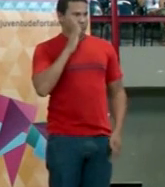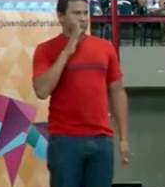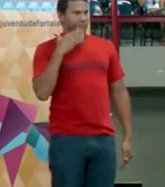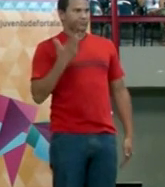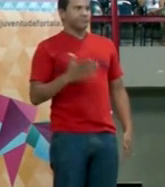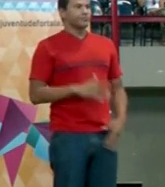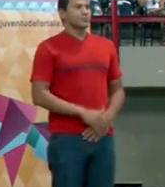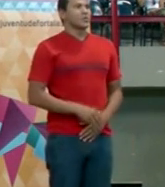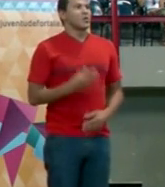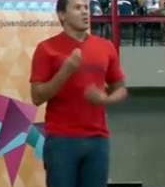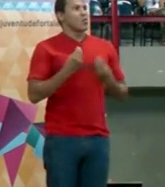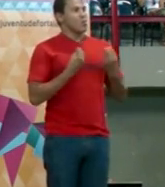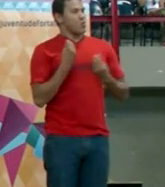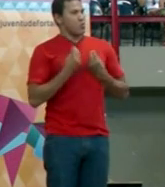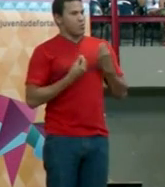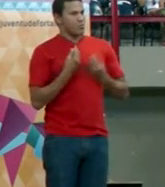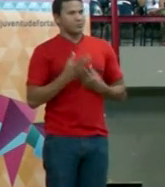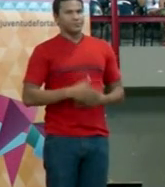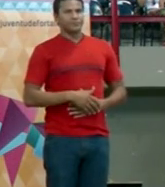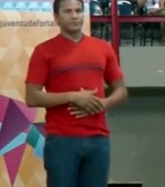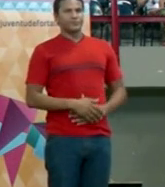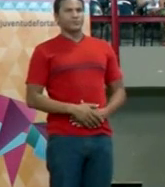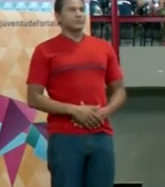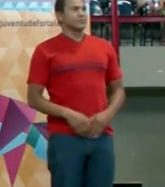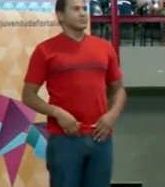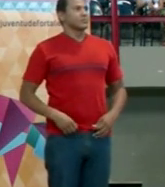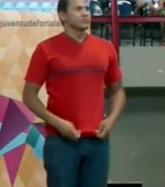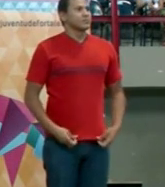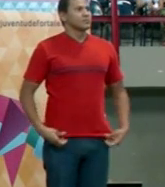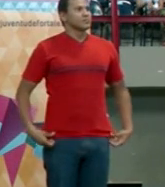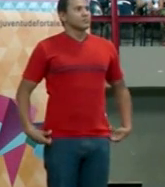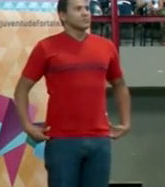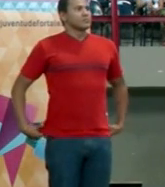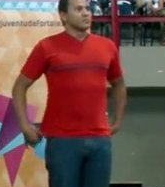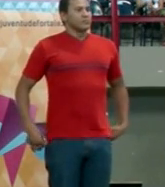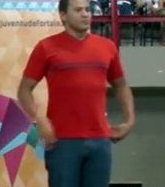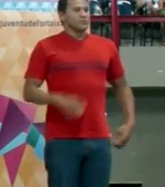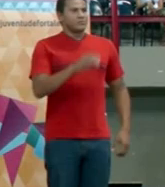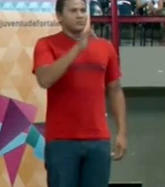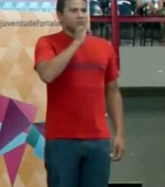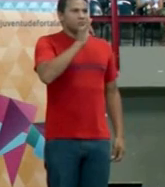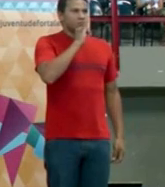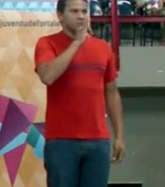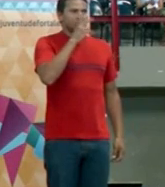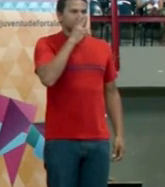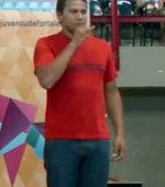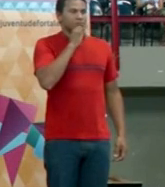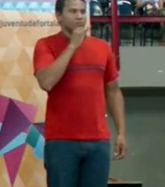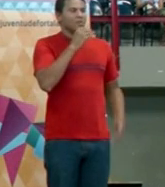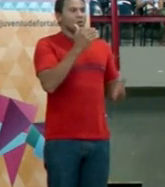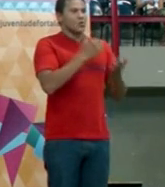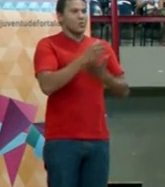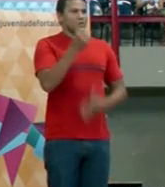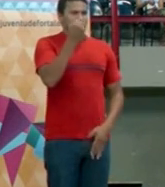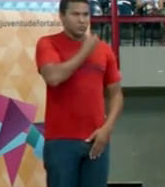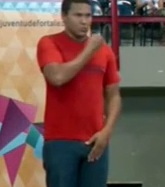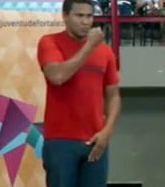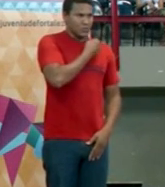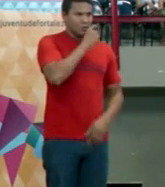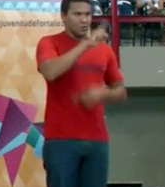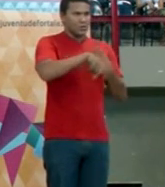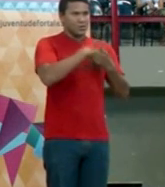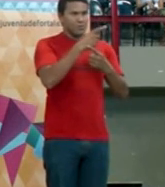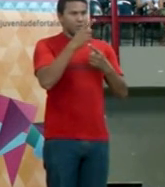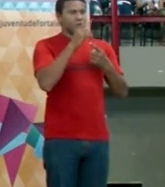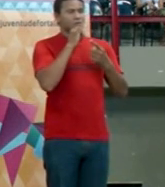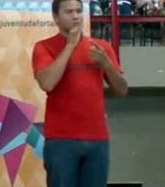começar usando a forma numeral e depois por extenso na mesma redação seria um erro? Seria dado estatístico, é só em